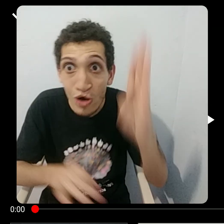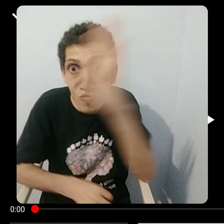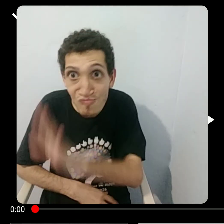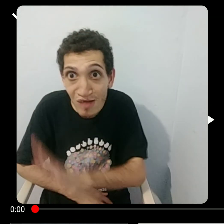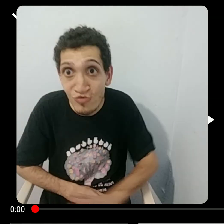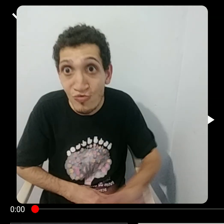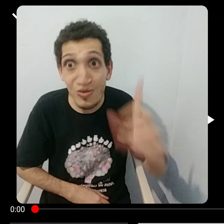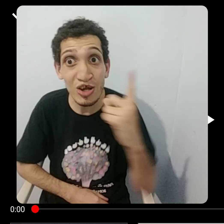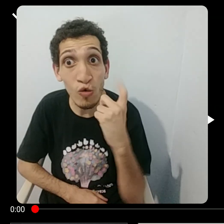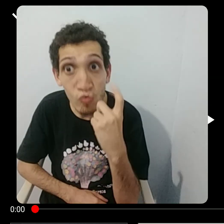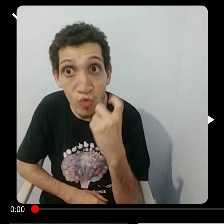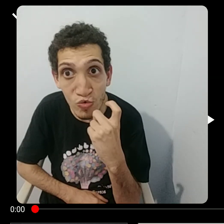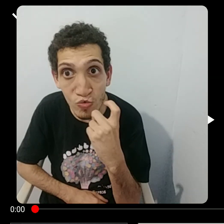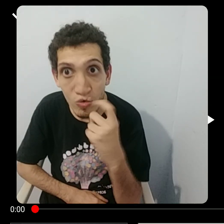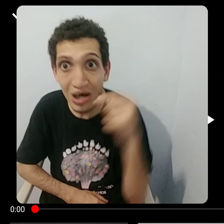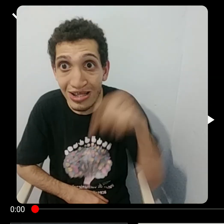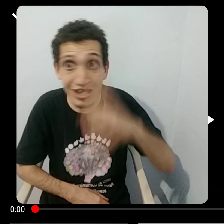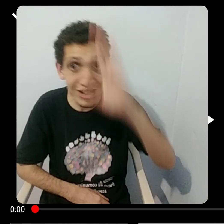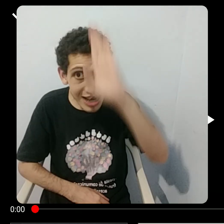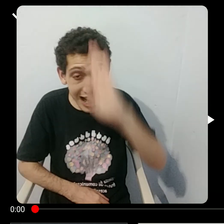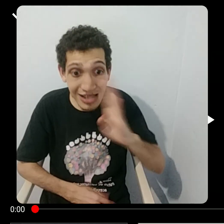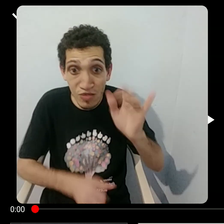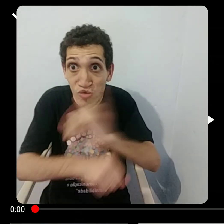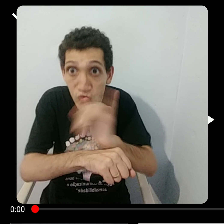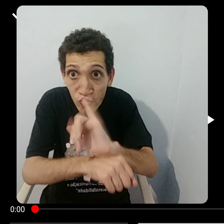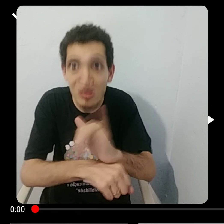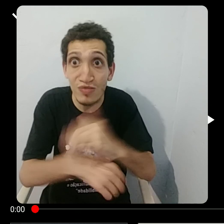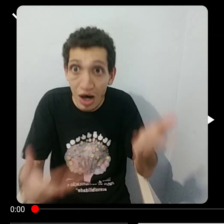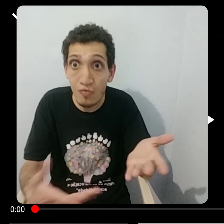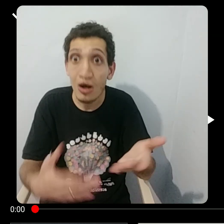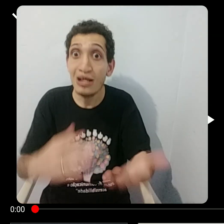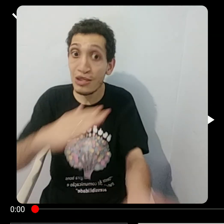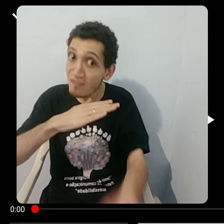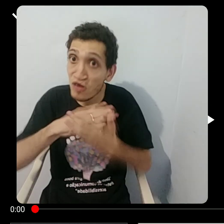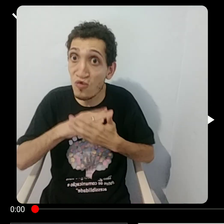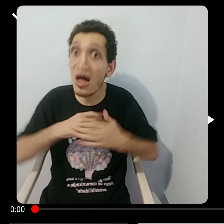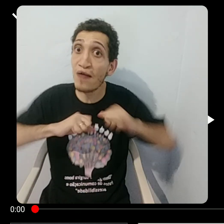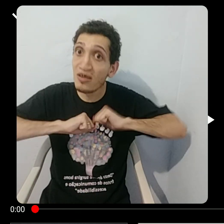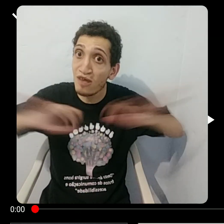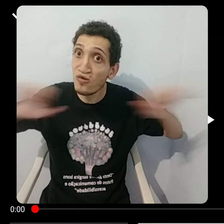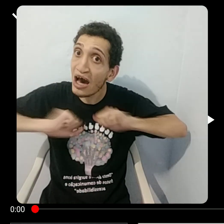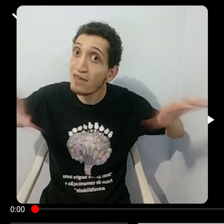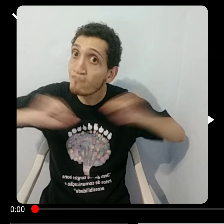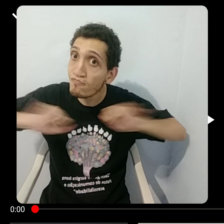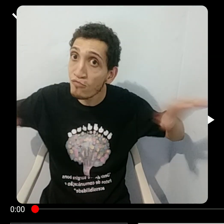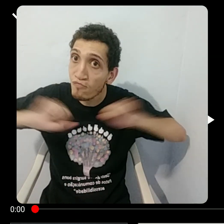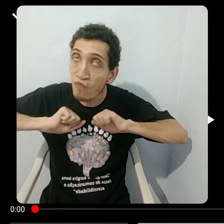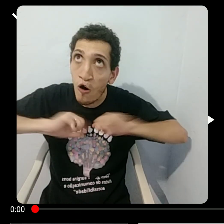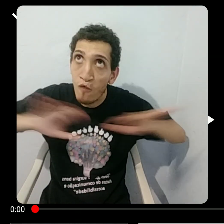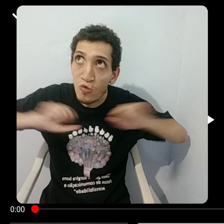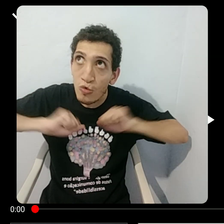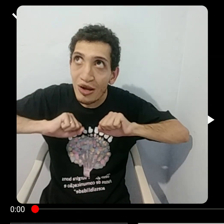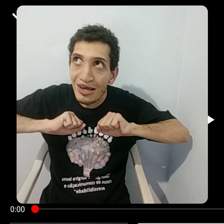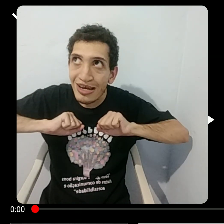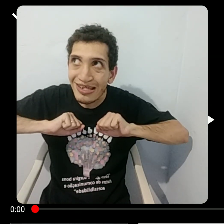No Brasil ele é o único e graça no YouTube. Então, você tem que me ajudar aí o povo